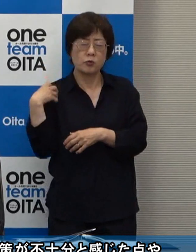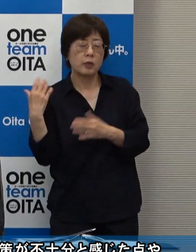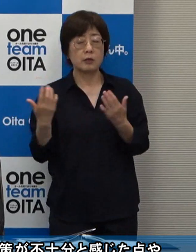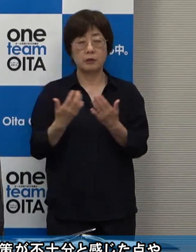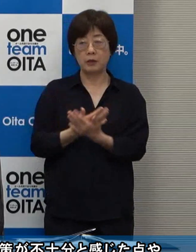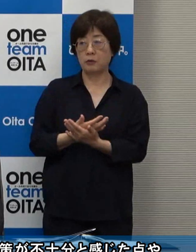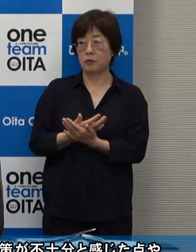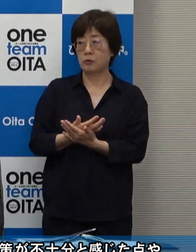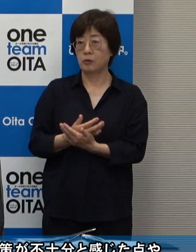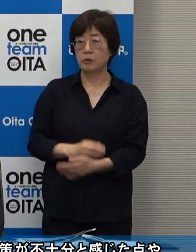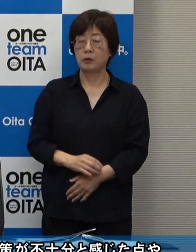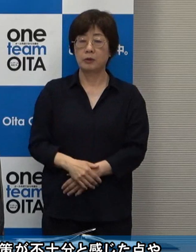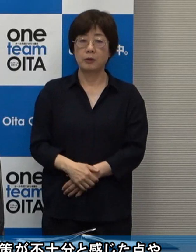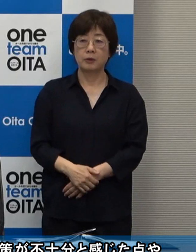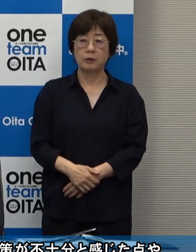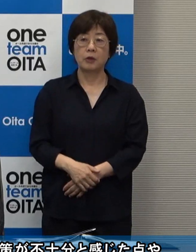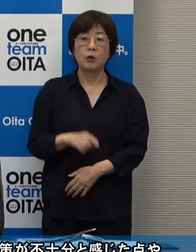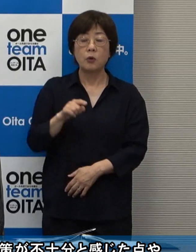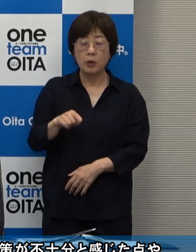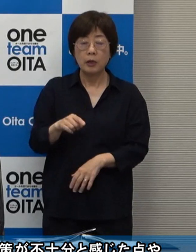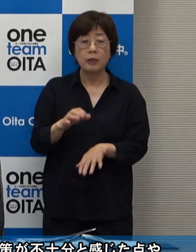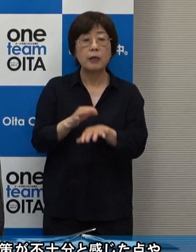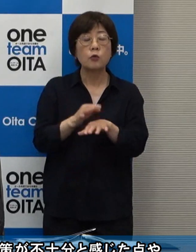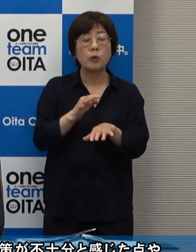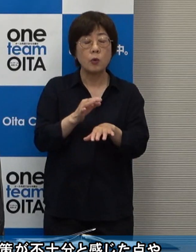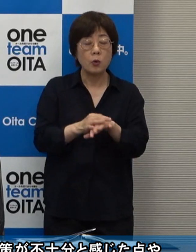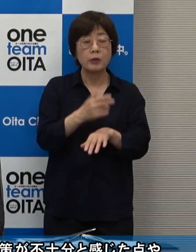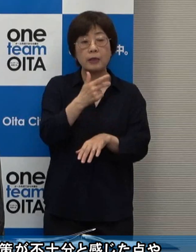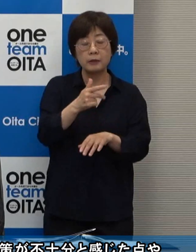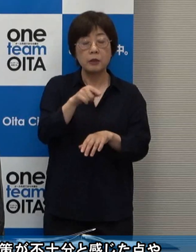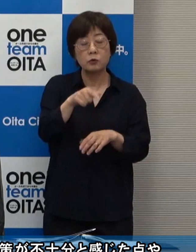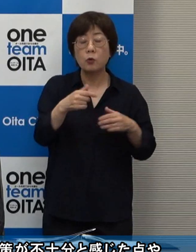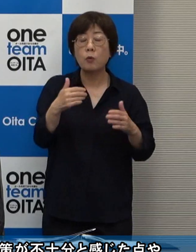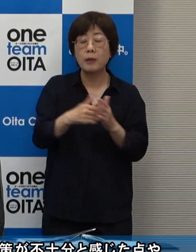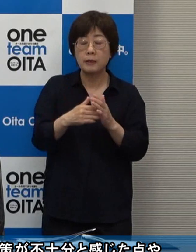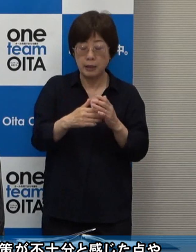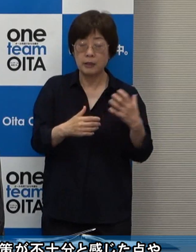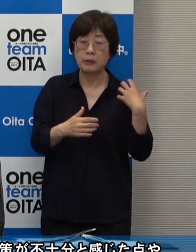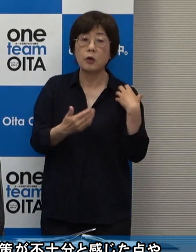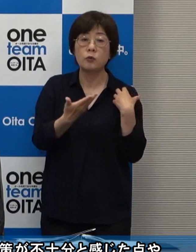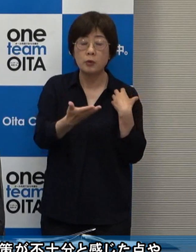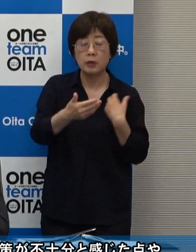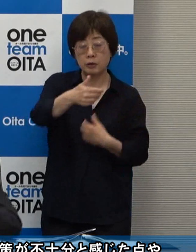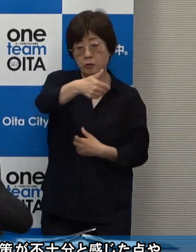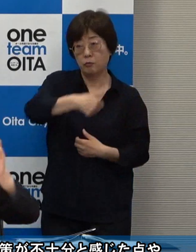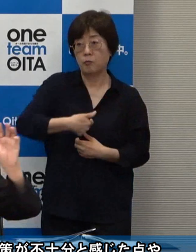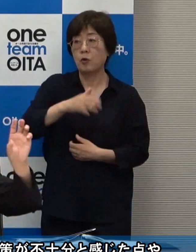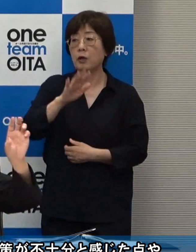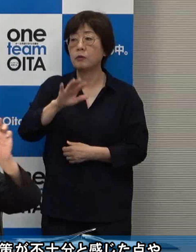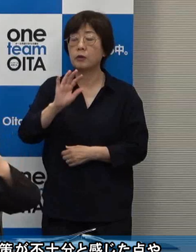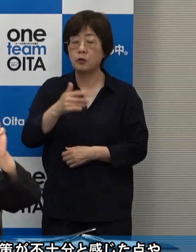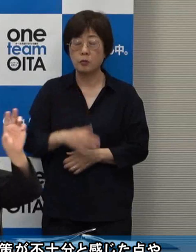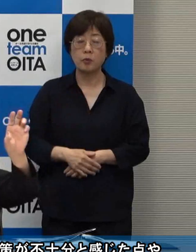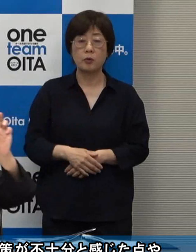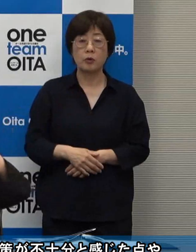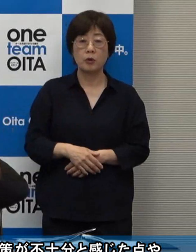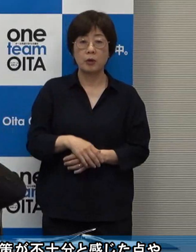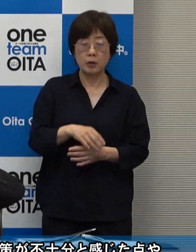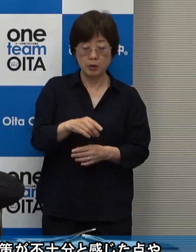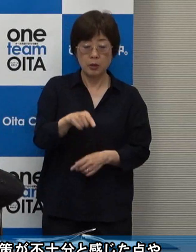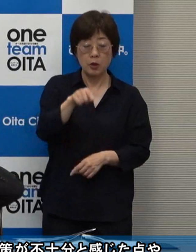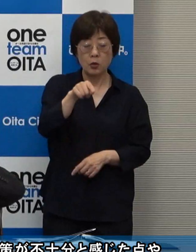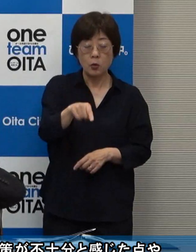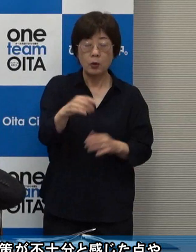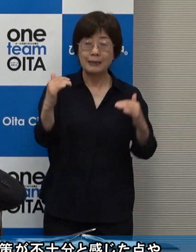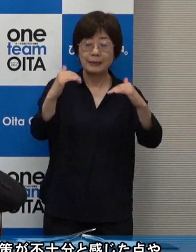があえて必要なのかっていう議論もありますよ。ありますけどね、その選択、これとこれの隙間がある